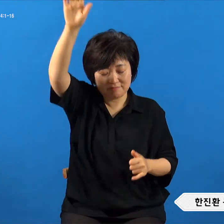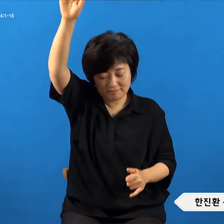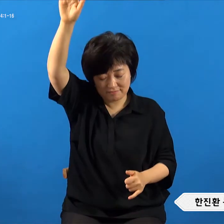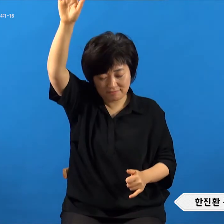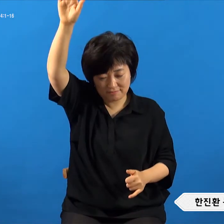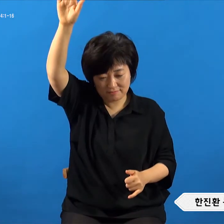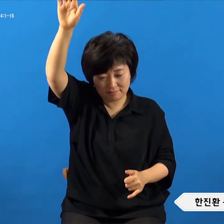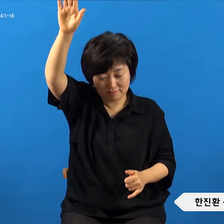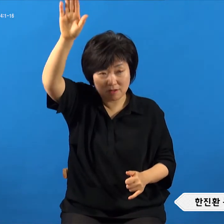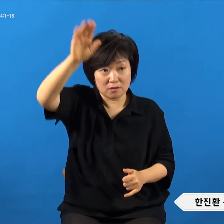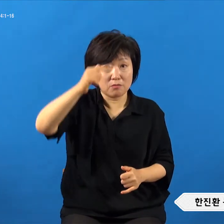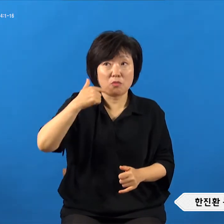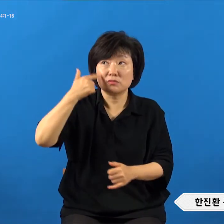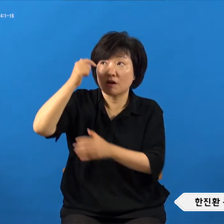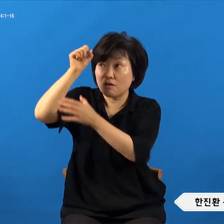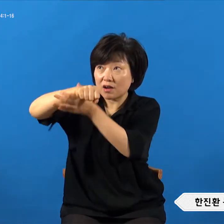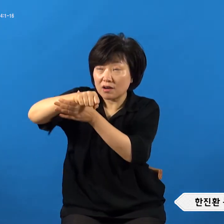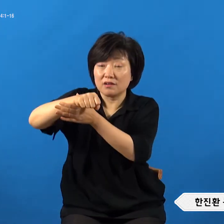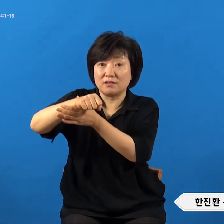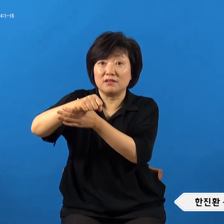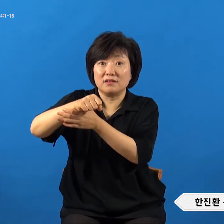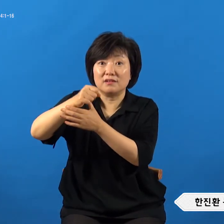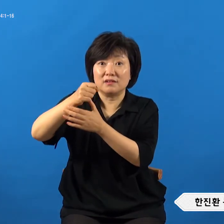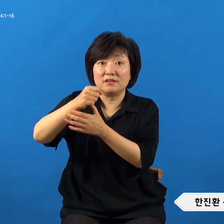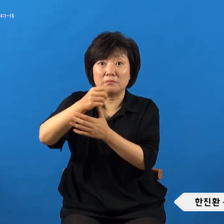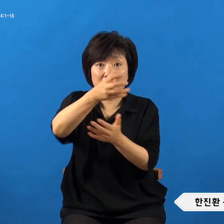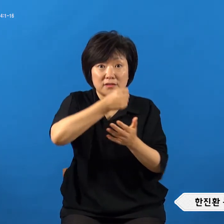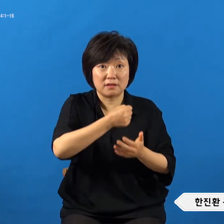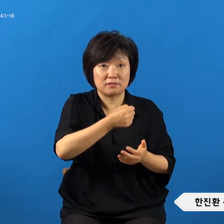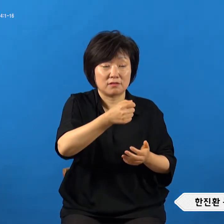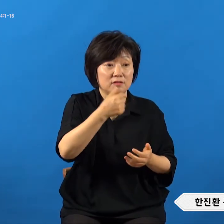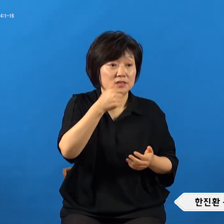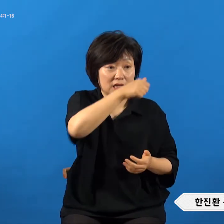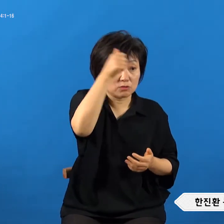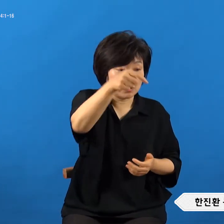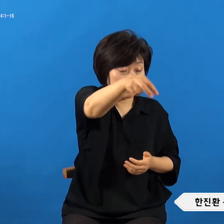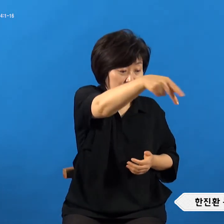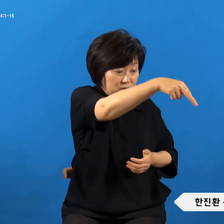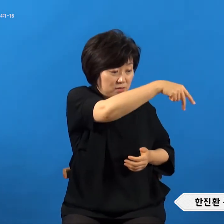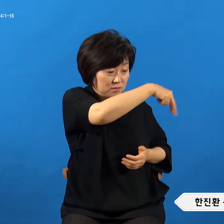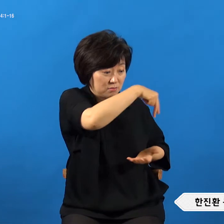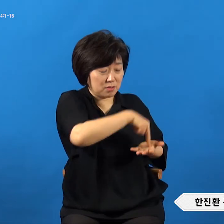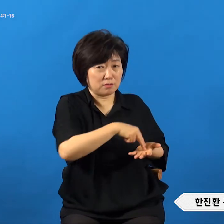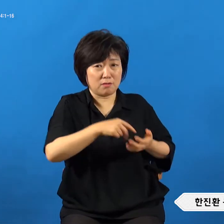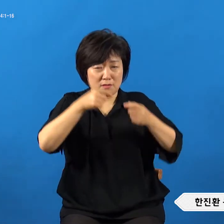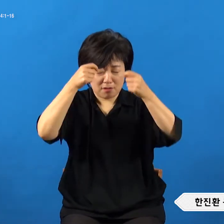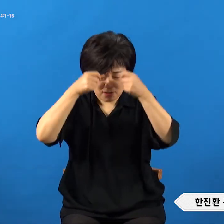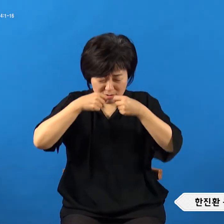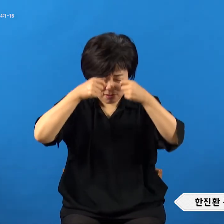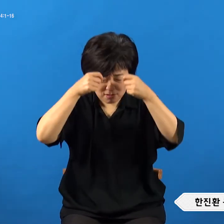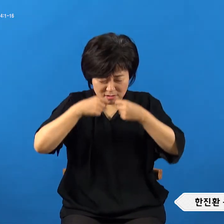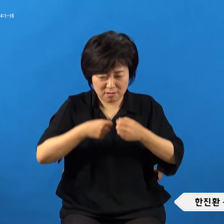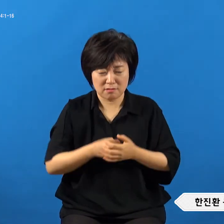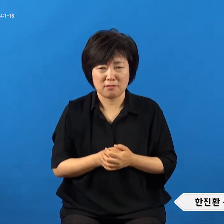게 있습니다. 목사 허락을 받아서 앞에 서서 교인들에게 이렇게 말했습니다. 눈물을